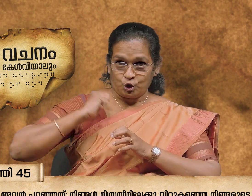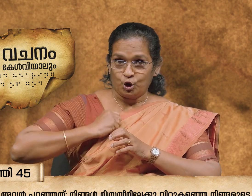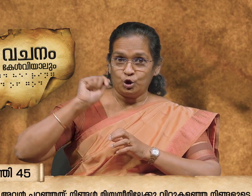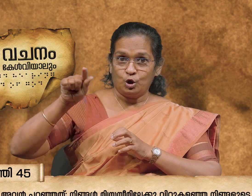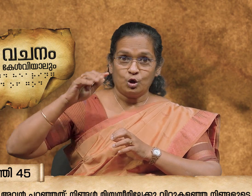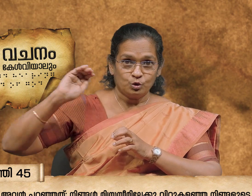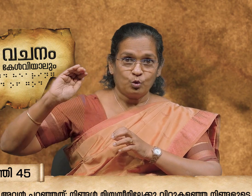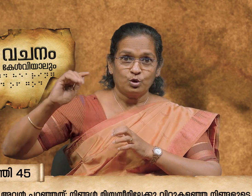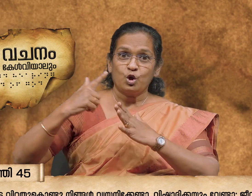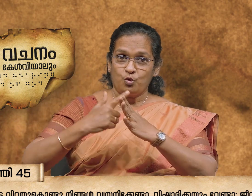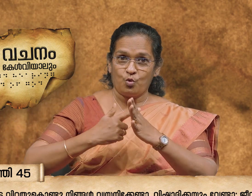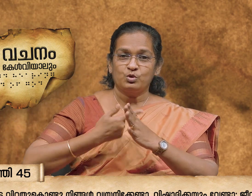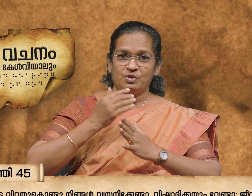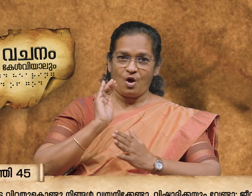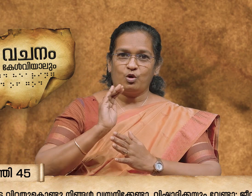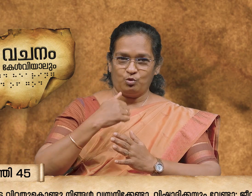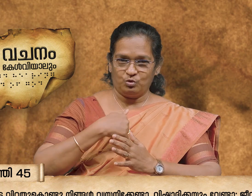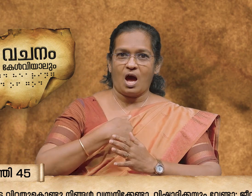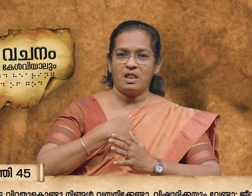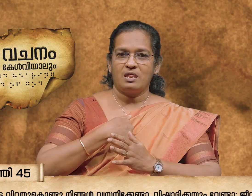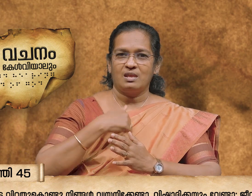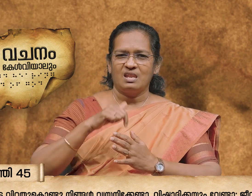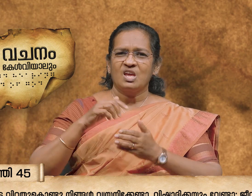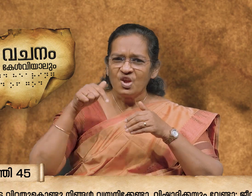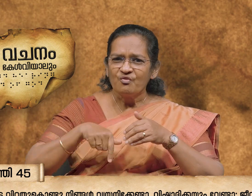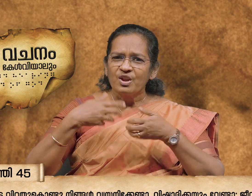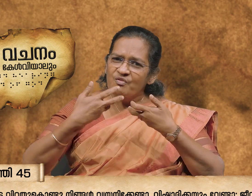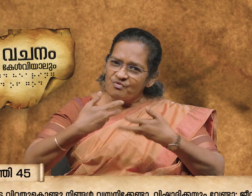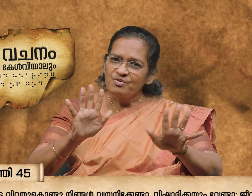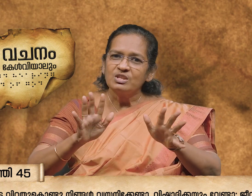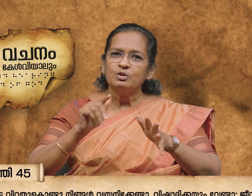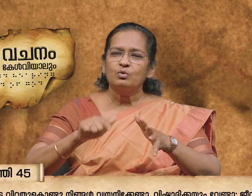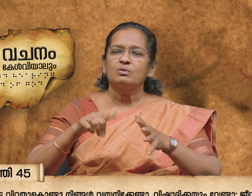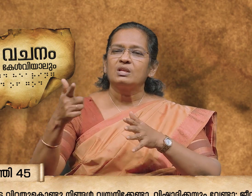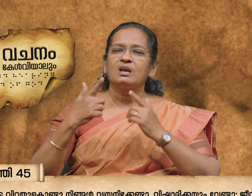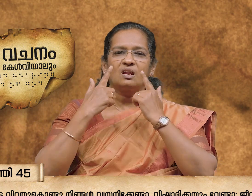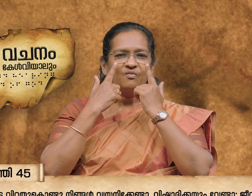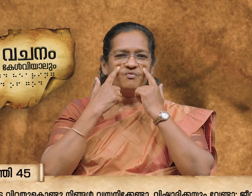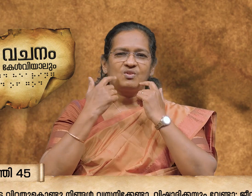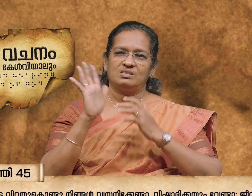ഞാൻ. എന്നെ ഇവിടെ വിറ്റതുകൊണ്ട് നിങ്ങൾ വ്യസനിക്കേണ്ട, വിഷാദിക്കുകയും